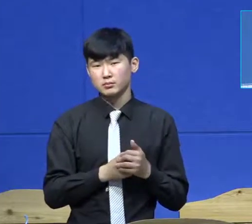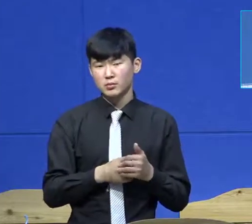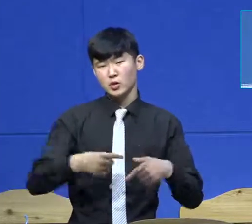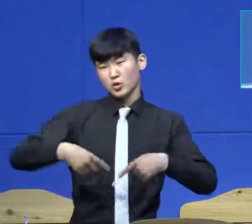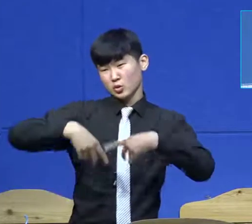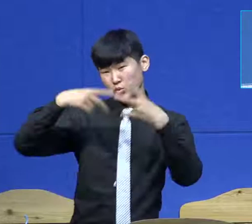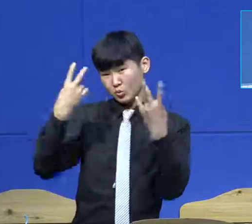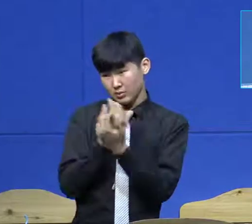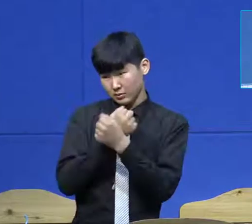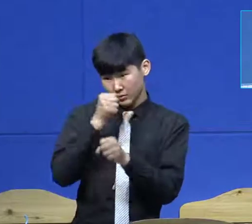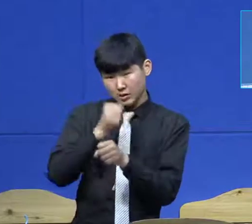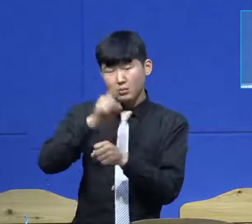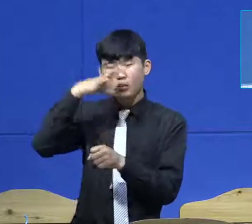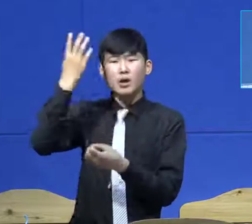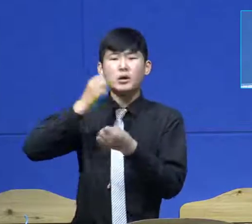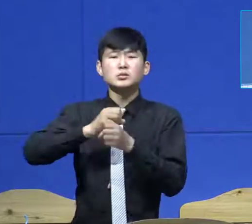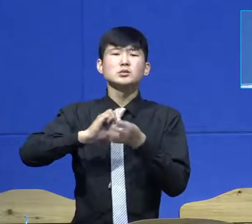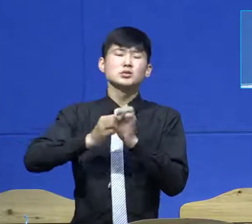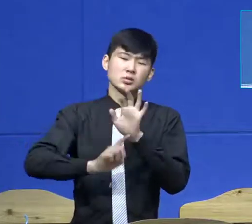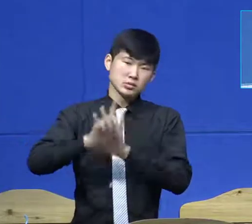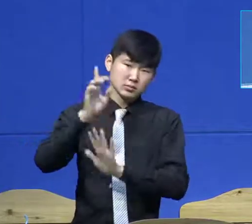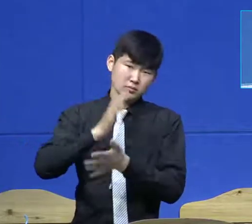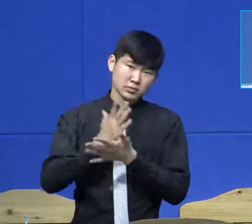Нүгэлтний аврах ажлаа Бурхан эхлүүлж байгаа.